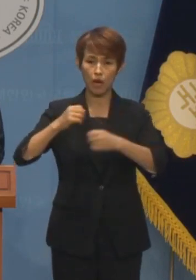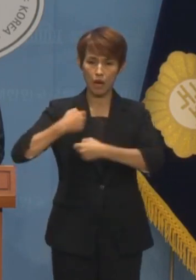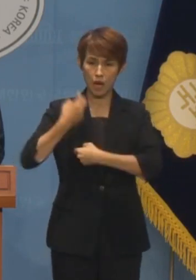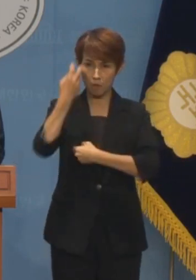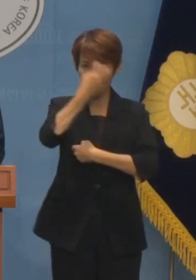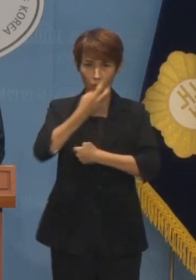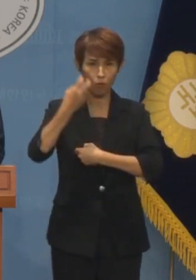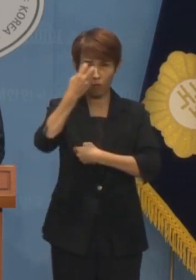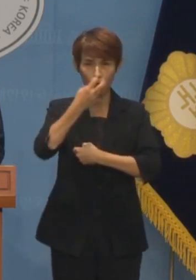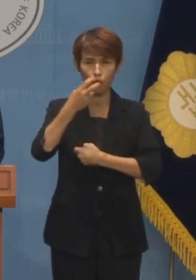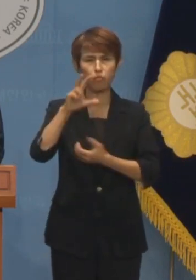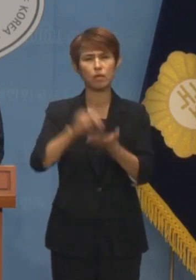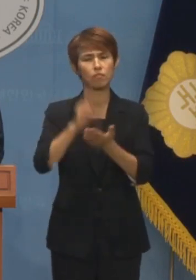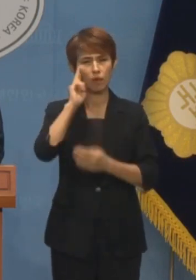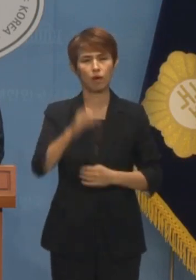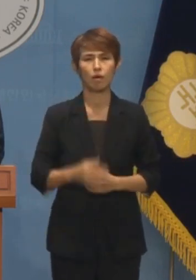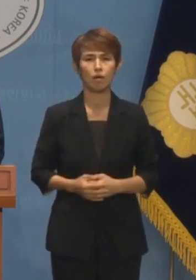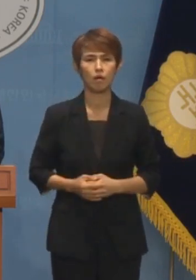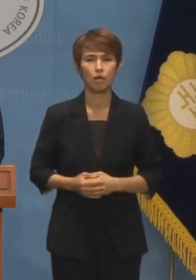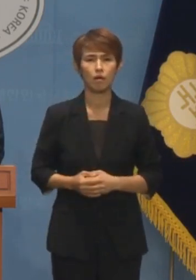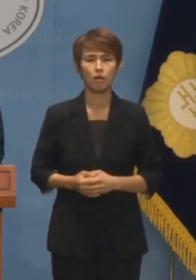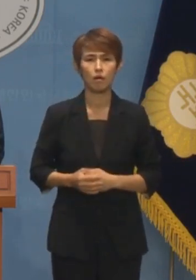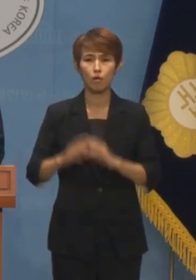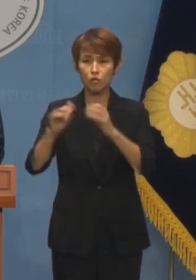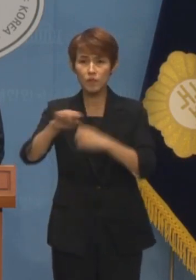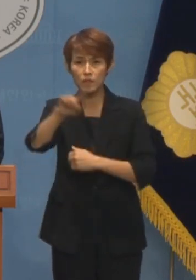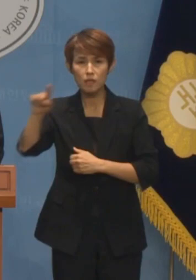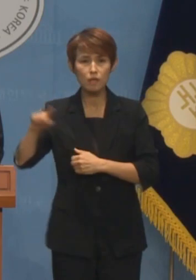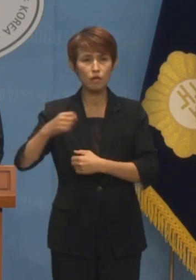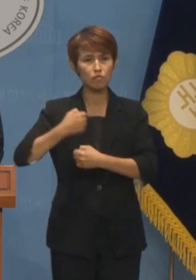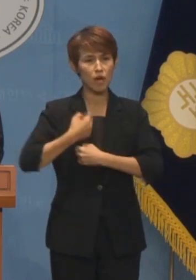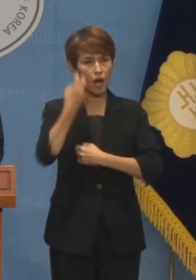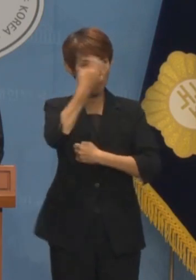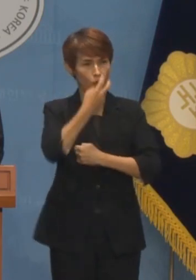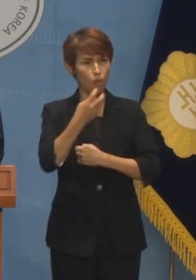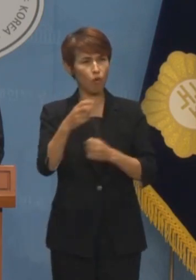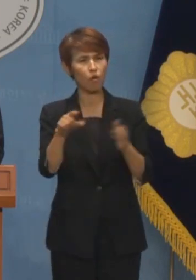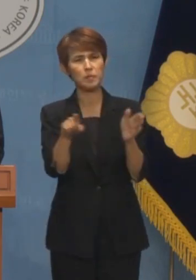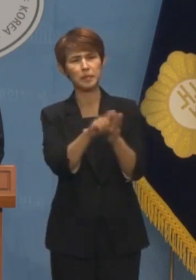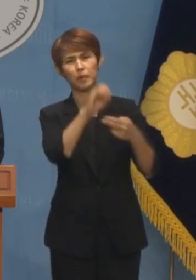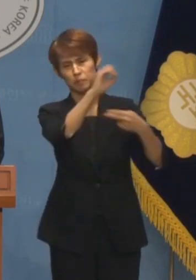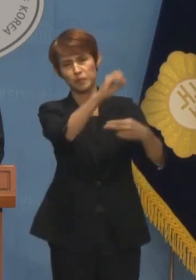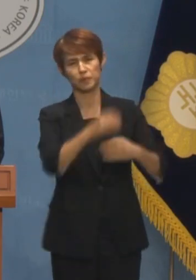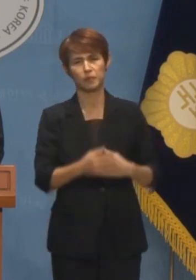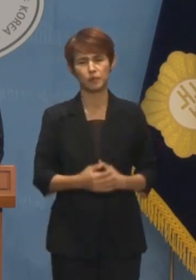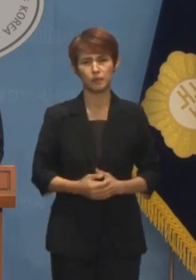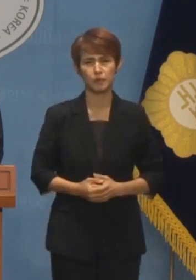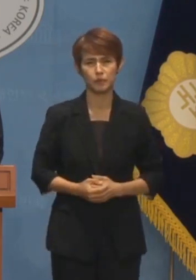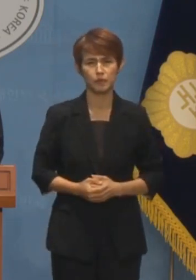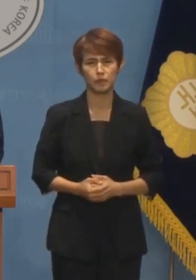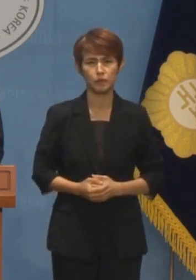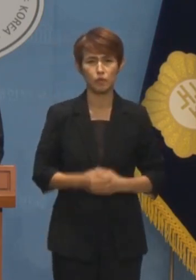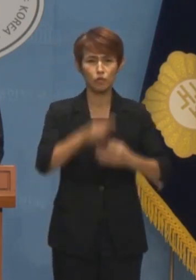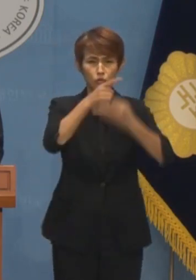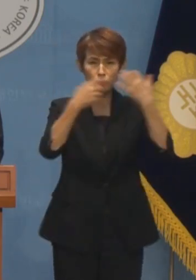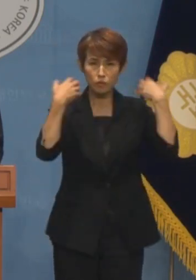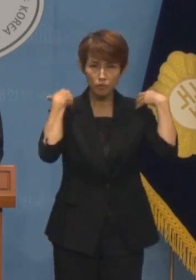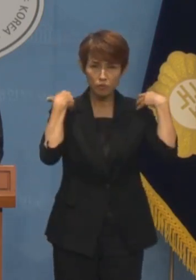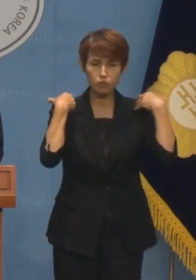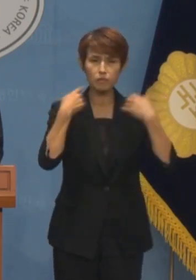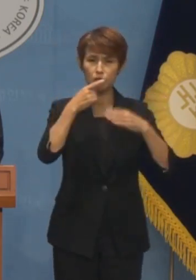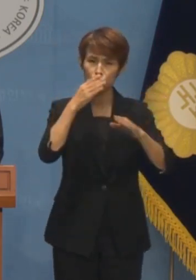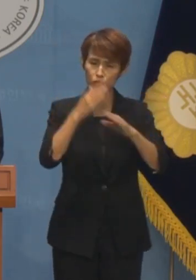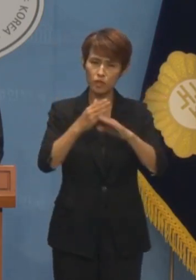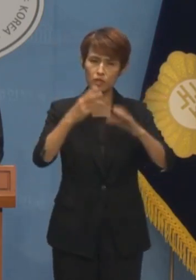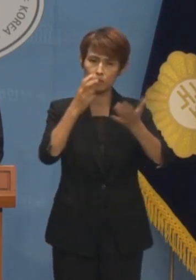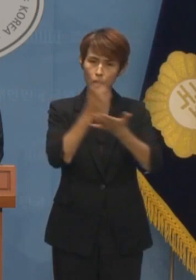있습니다. 안보에 대한 국민의 믿음이 바닥부터 흔들리고 있습니다. 윤석열 정부는 민주주의와